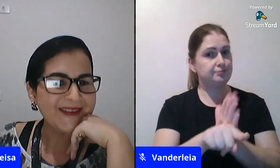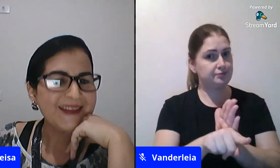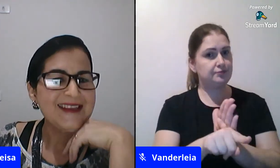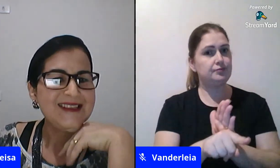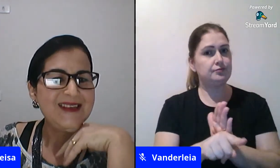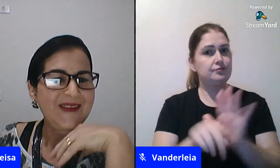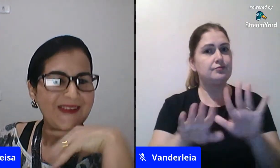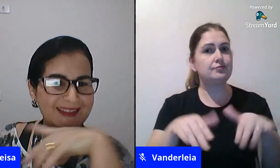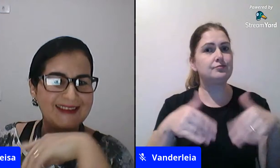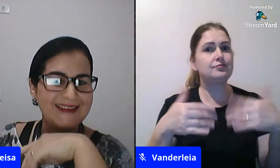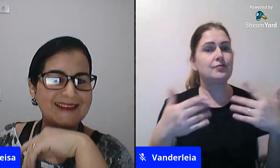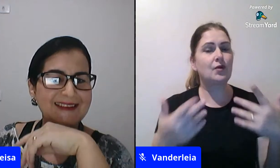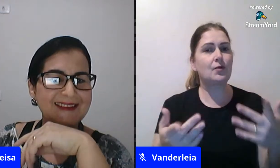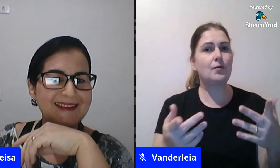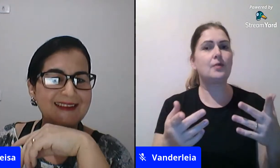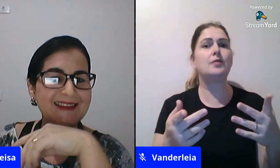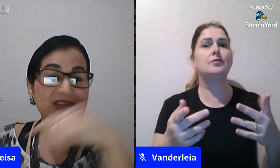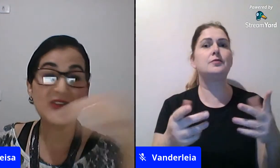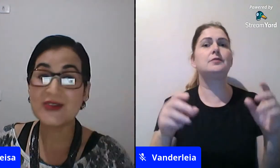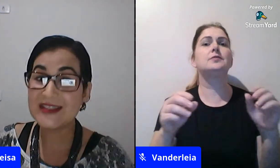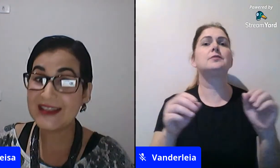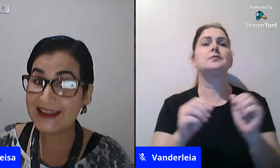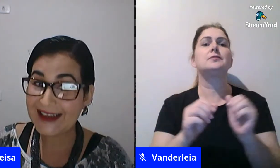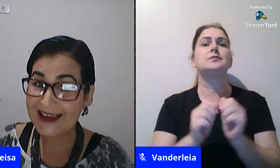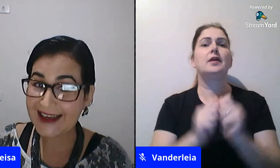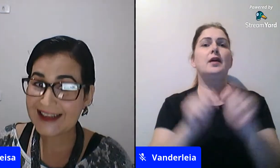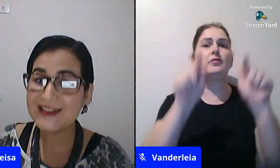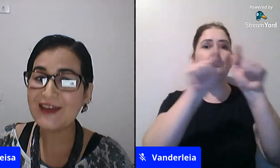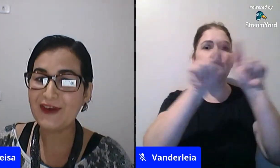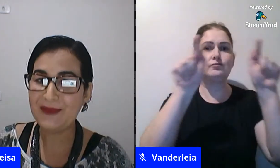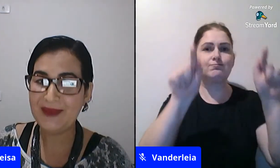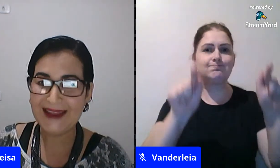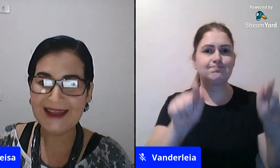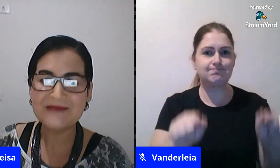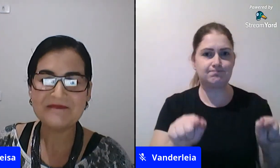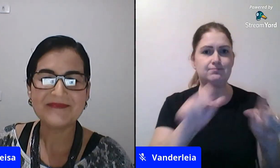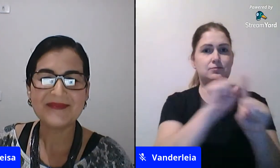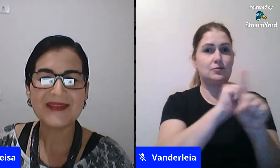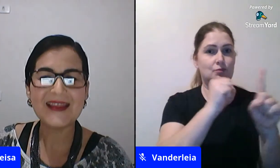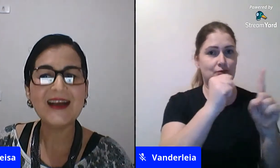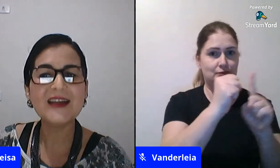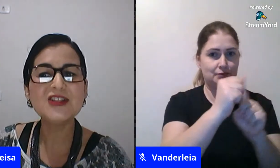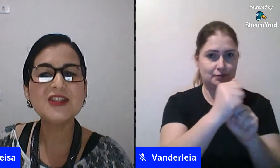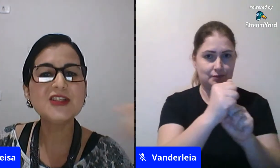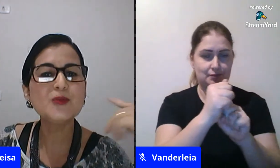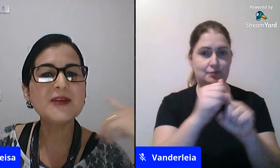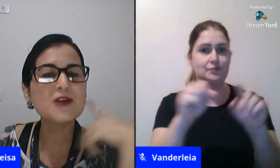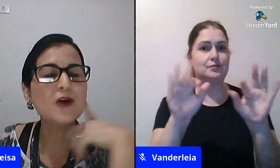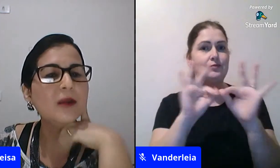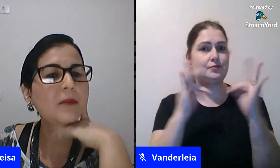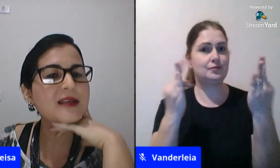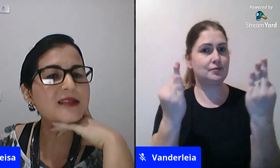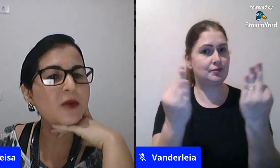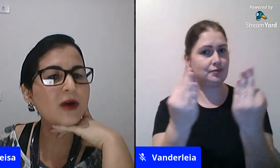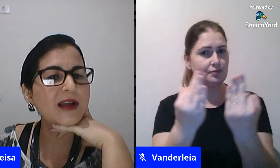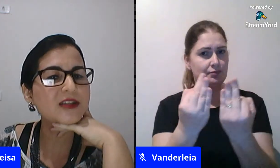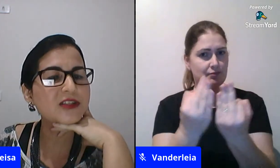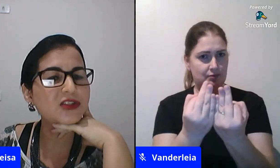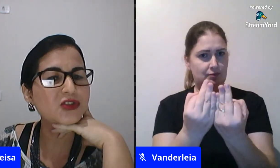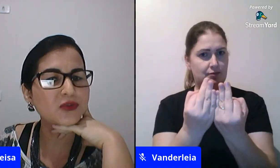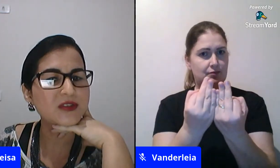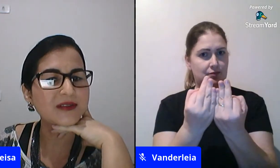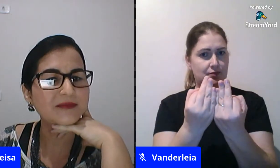papel da escola da sociedade da família na garantia de uma escola mais